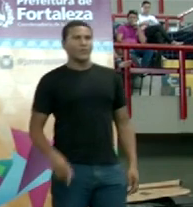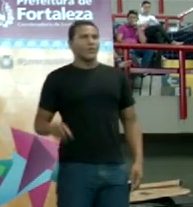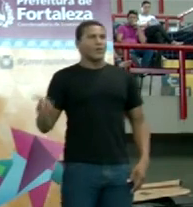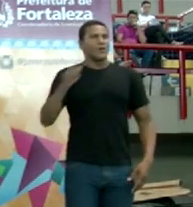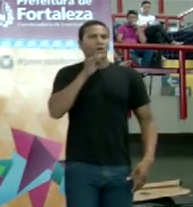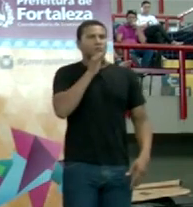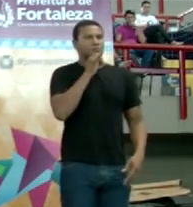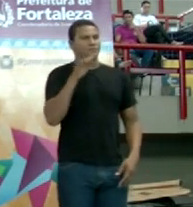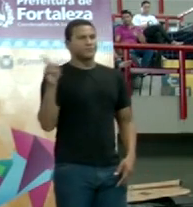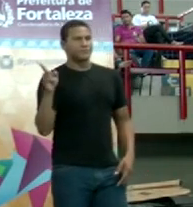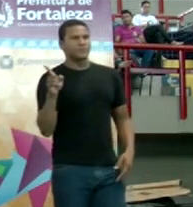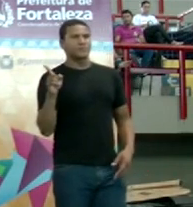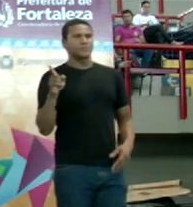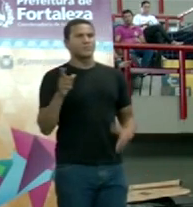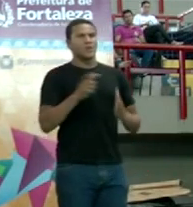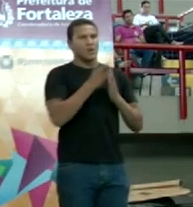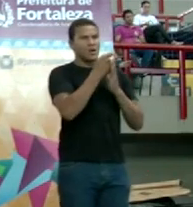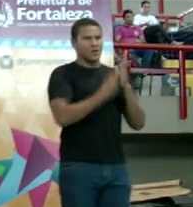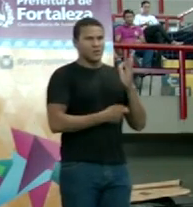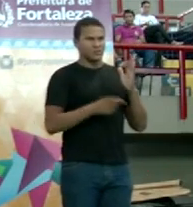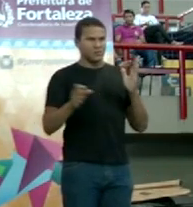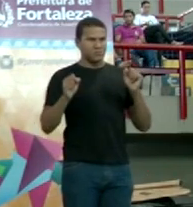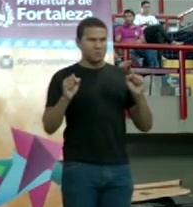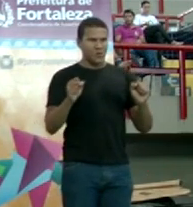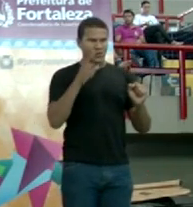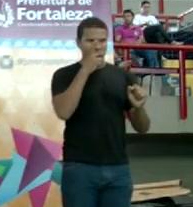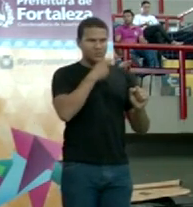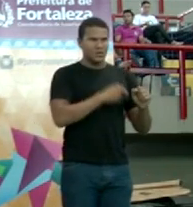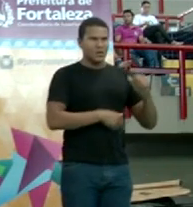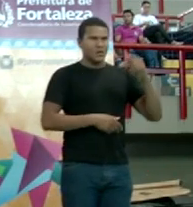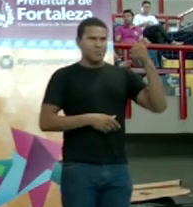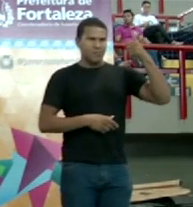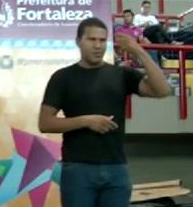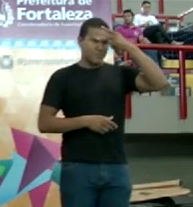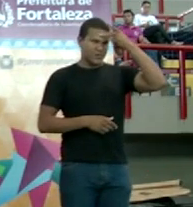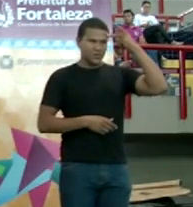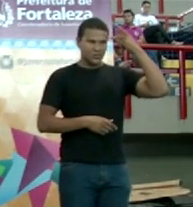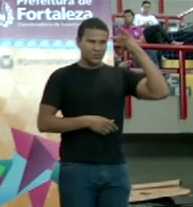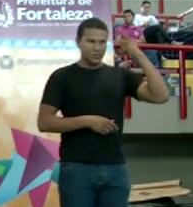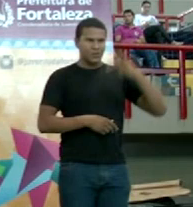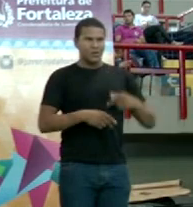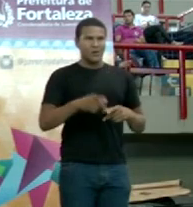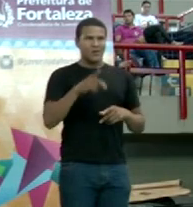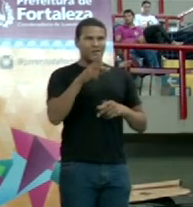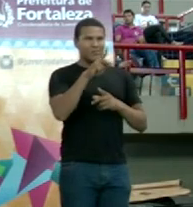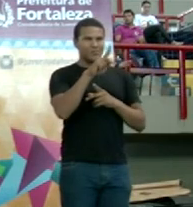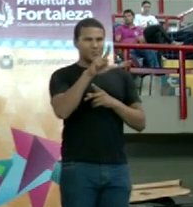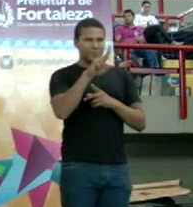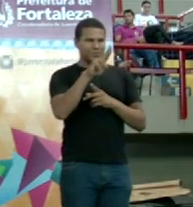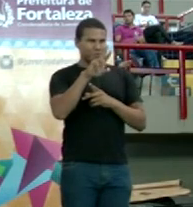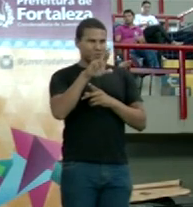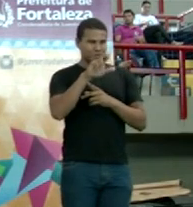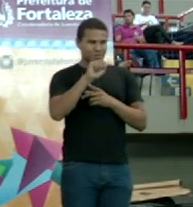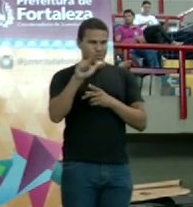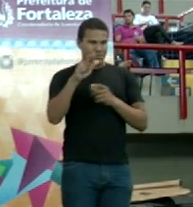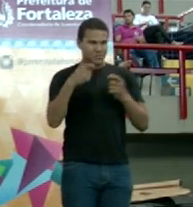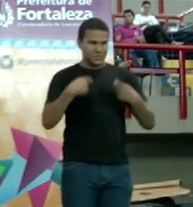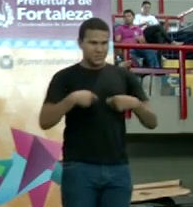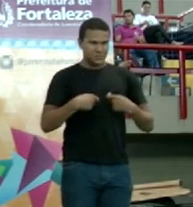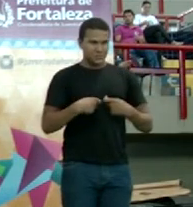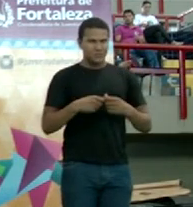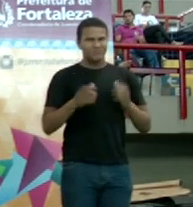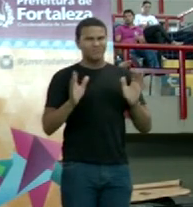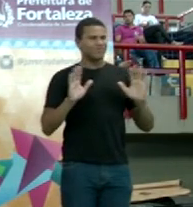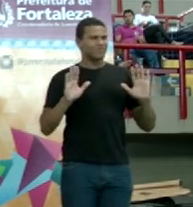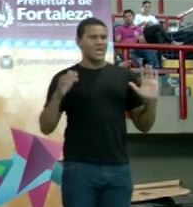ou ele tem que ser totalmente imparcial? Podemos citar como, por exemplo, pessoal, eu prefiro a